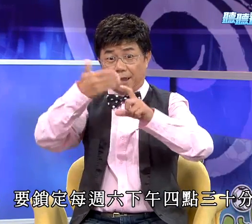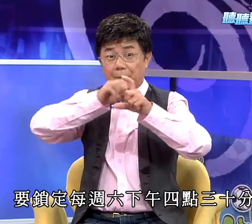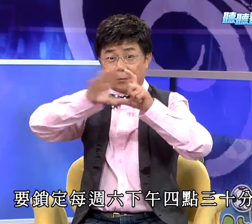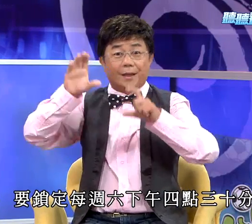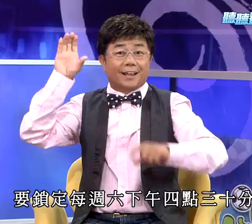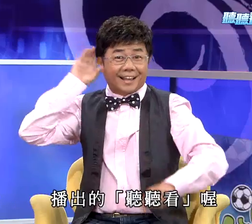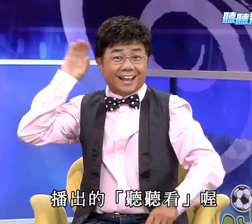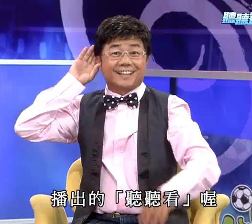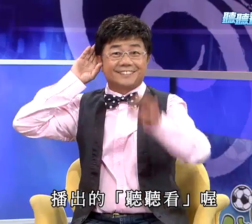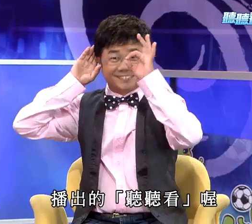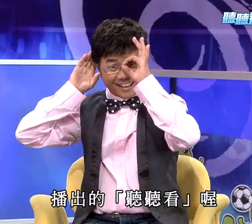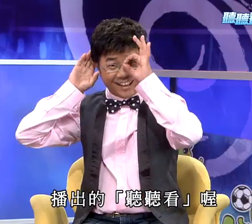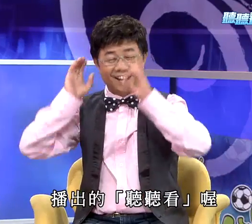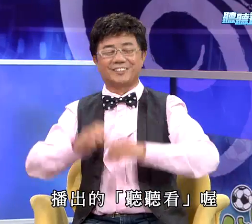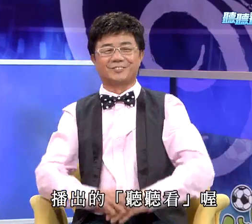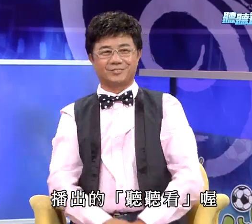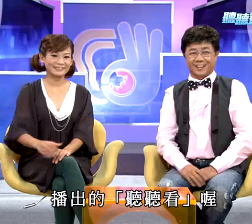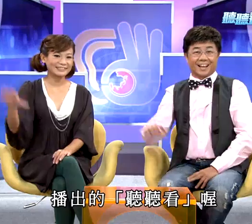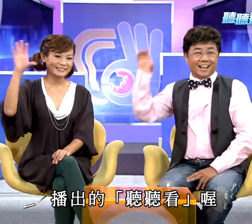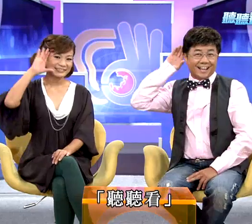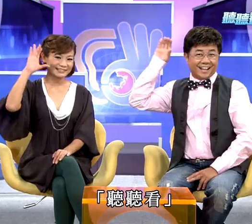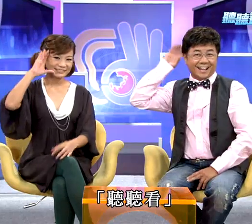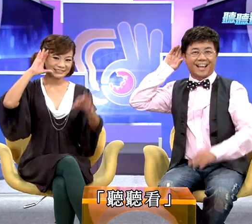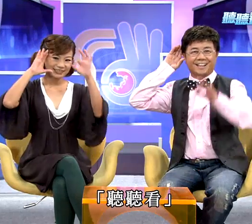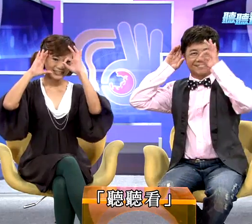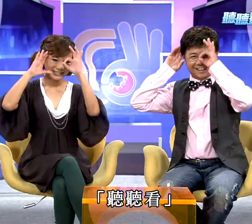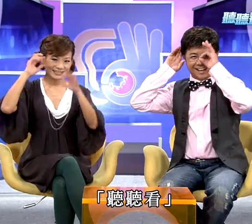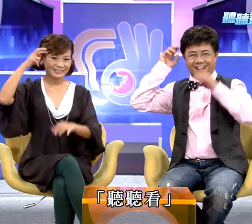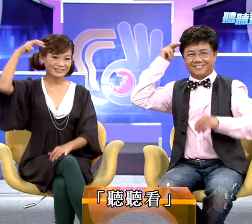4:30播出的听听看哦。 听听看，我